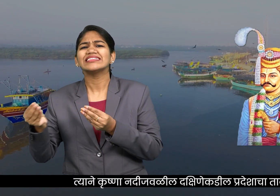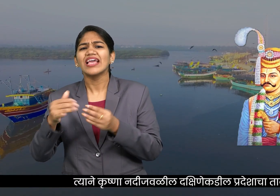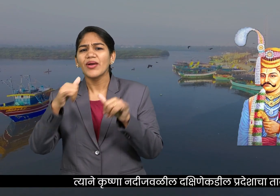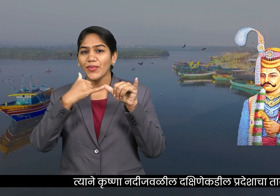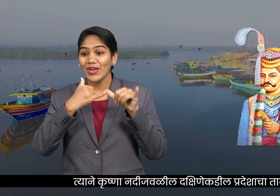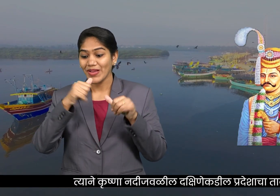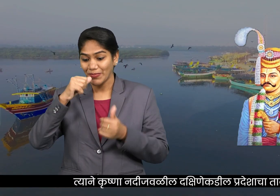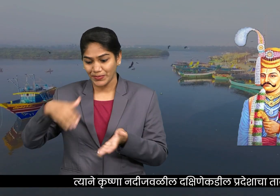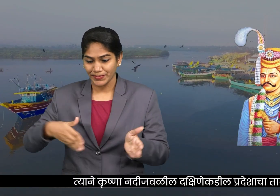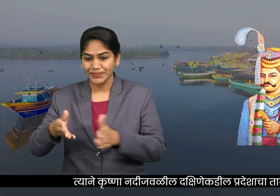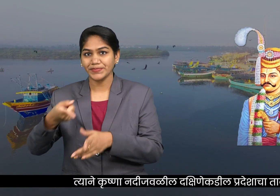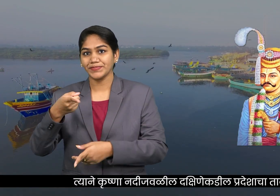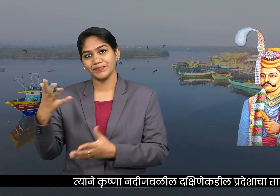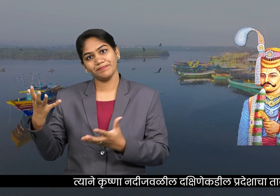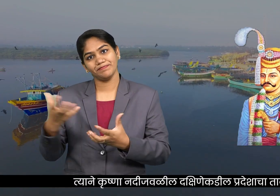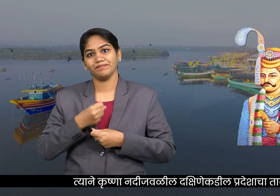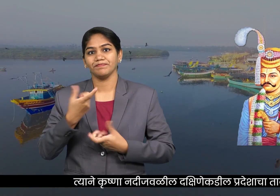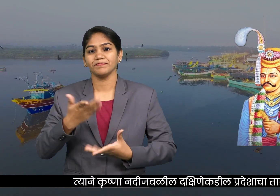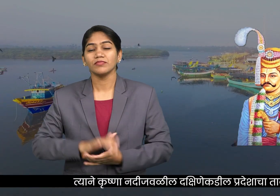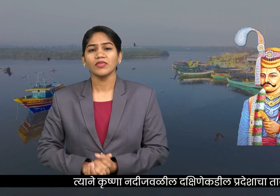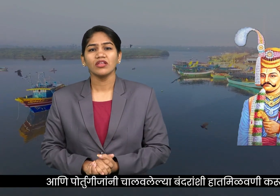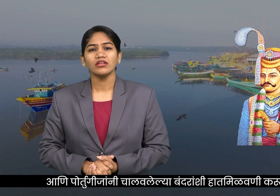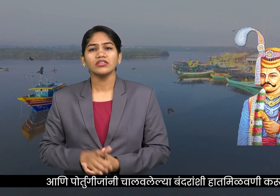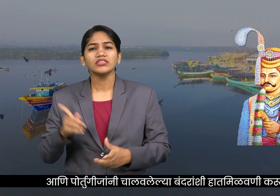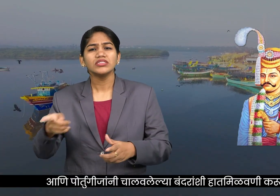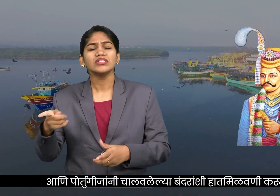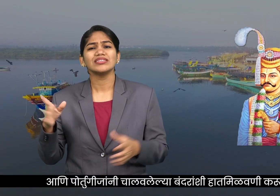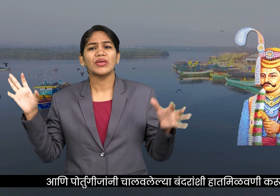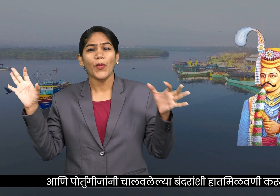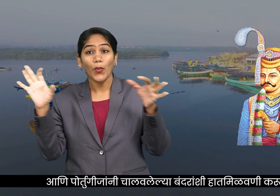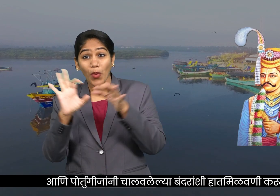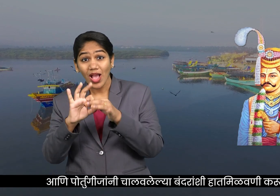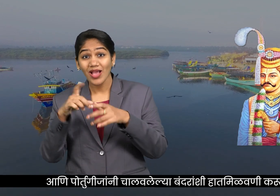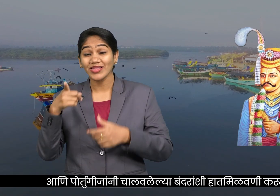दक्षिणेकडील प्रदेशाचा ताबा घेतला आणि